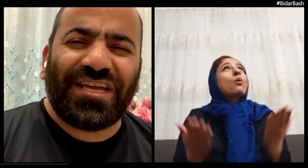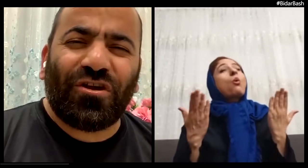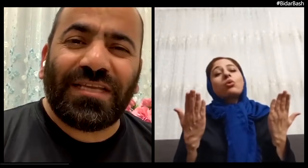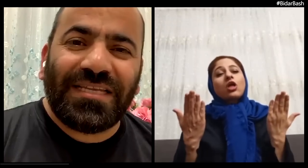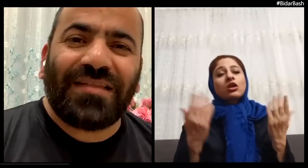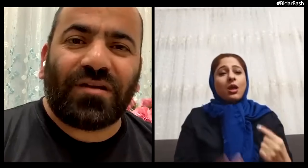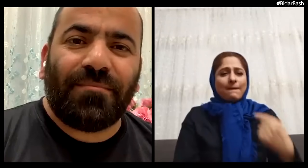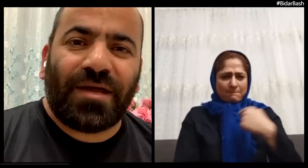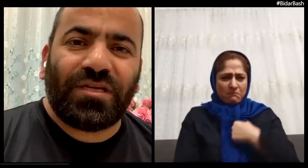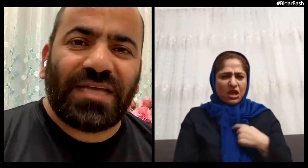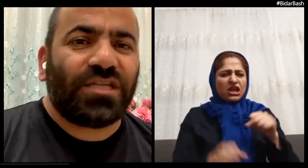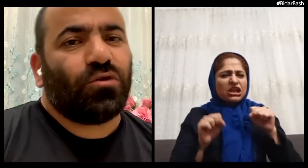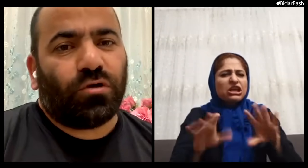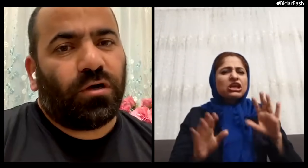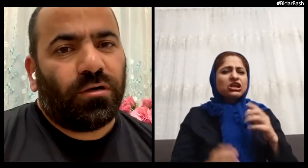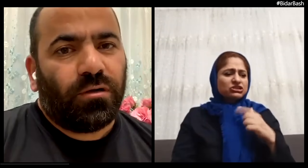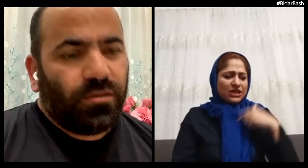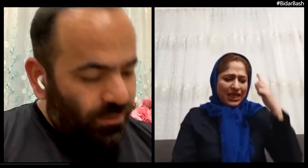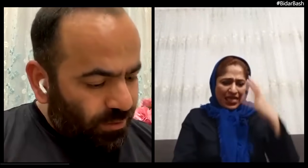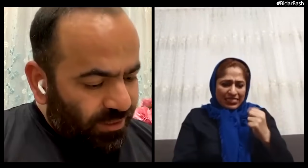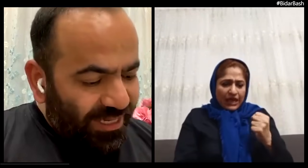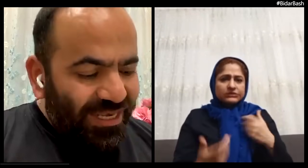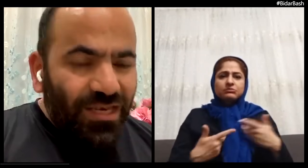هیچ اراده ای ندارم برای ترک گناه،